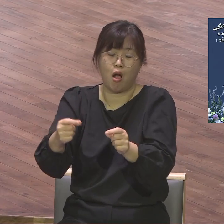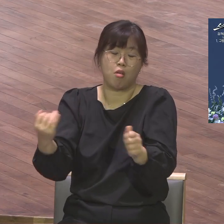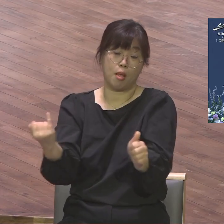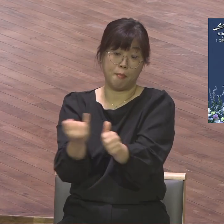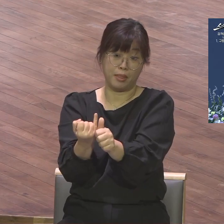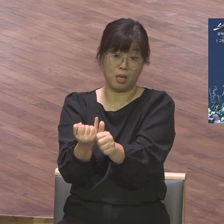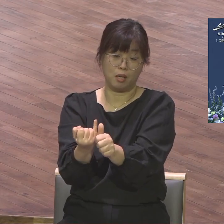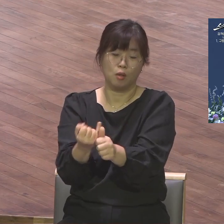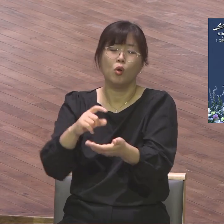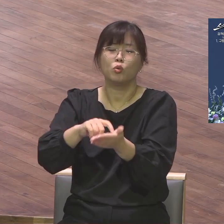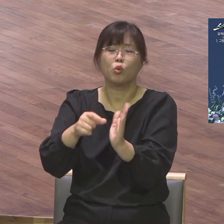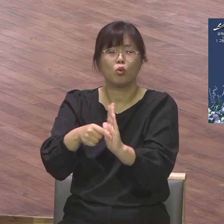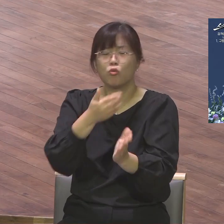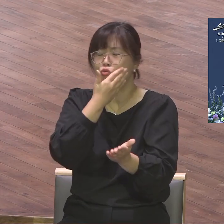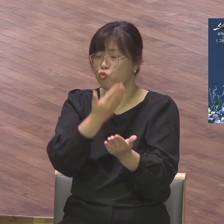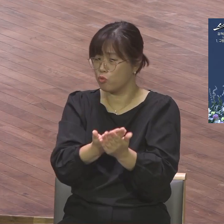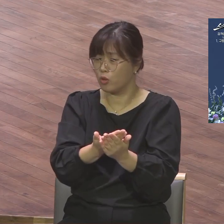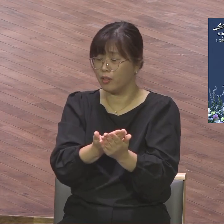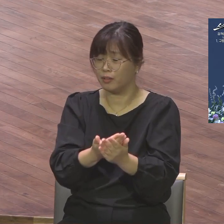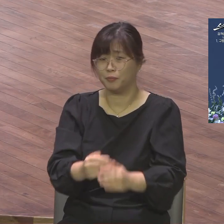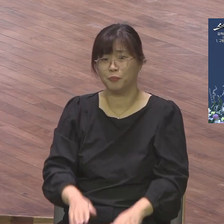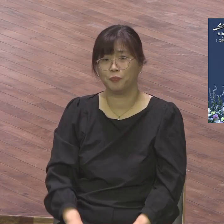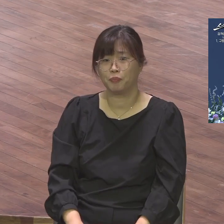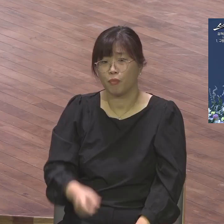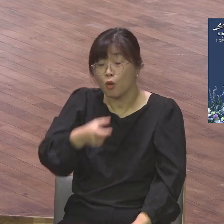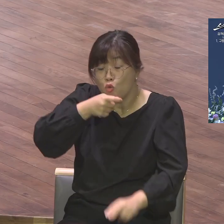거예요. 구원의 우물에서